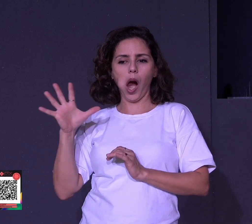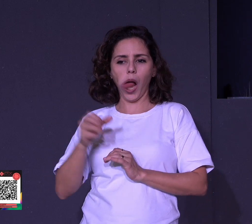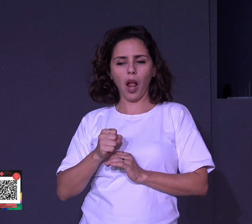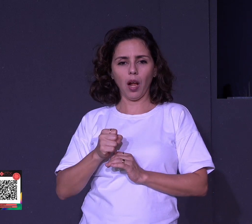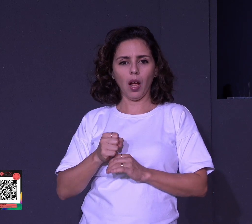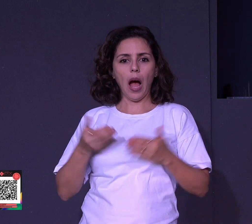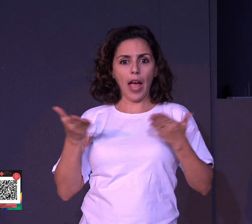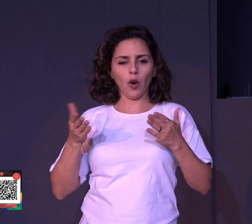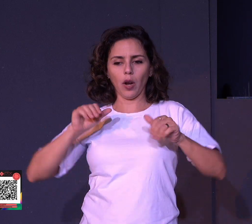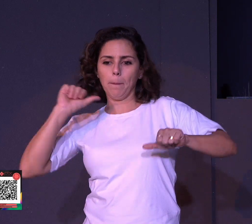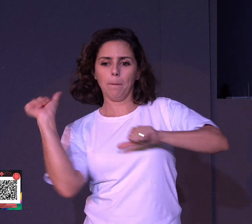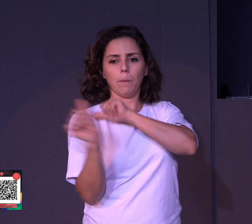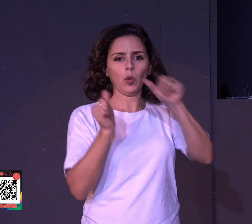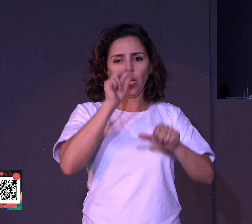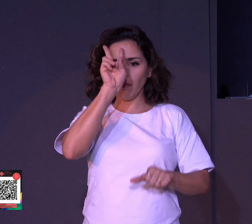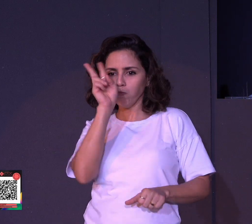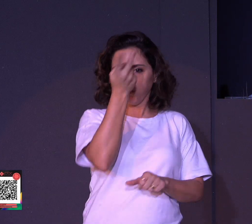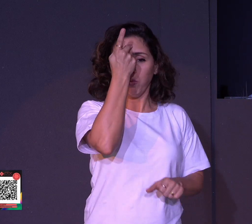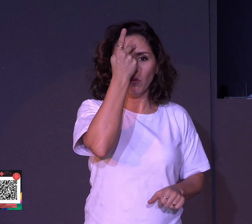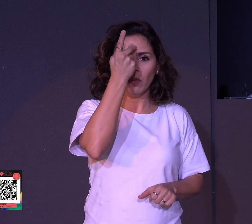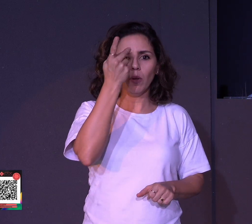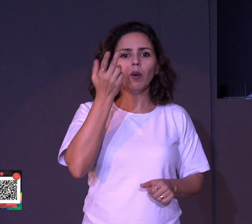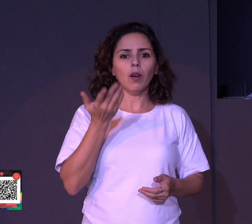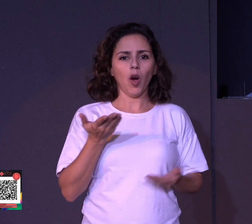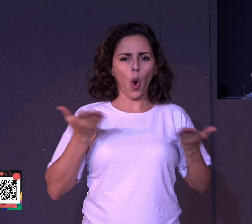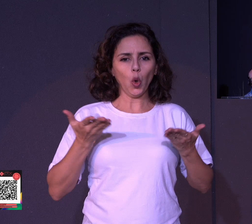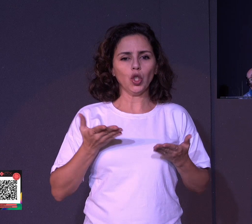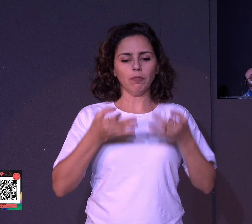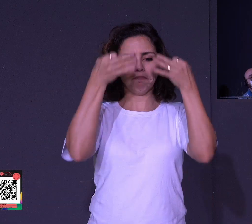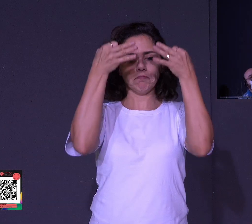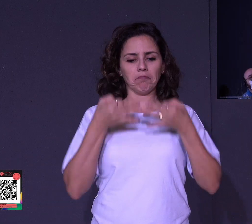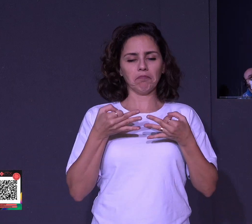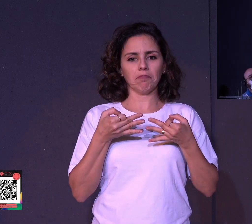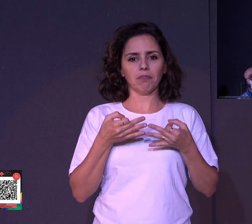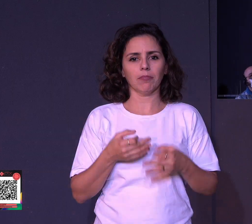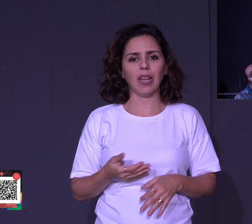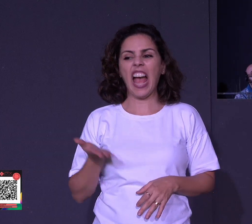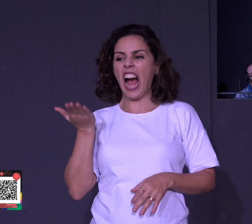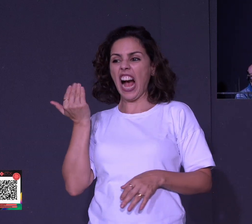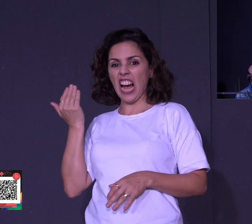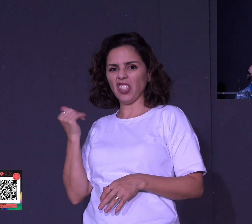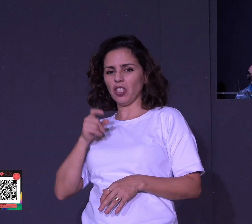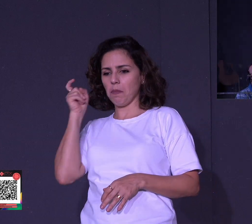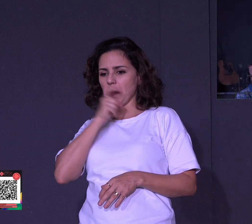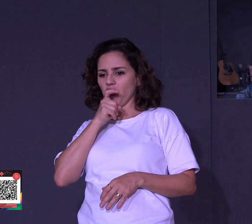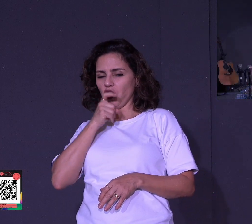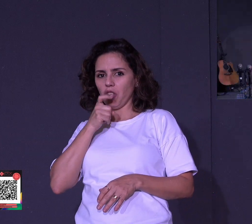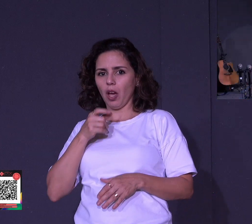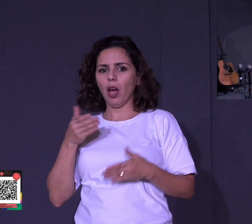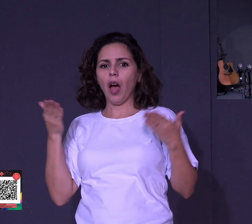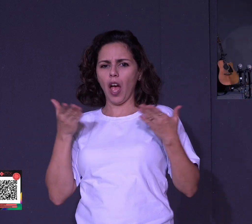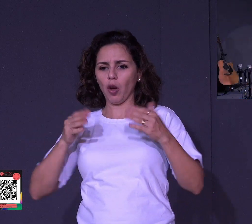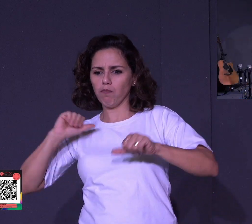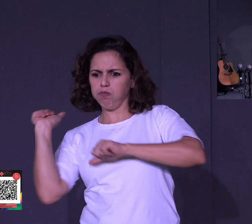Essa transformação que a palavra de Deus realiza na minha e na sua vida. Eu vim aqui dizer uma